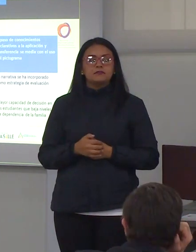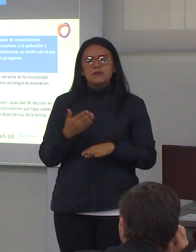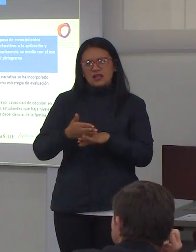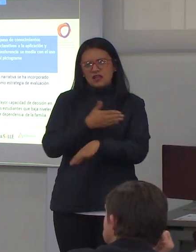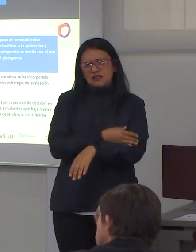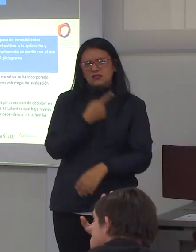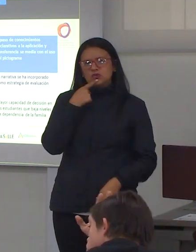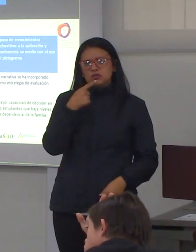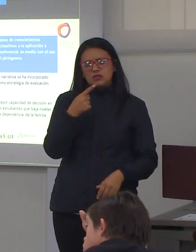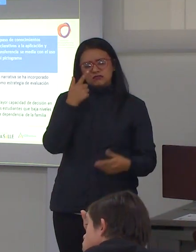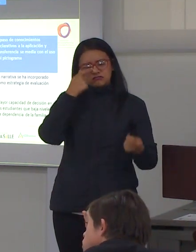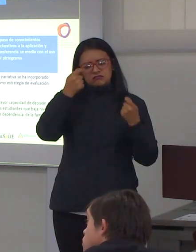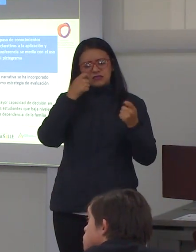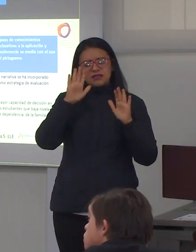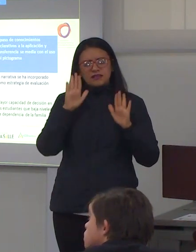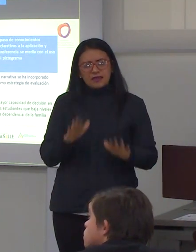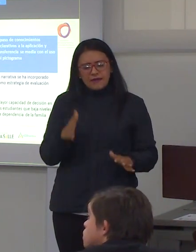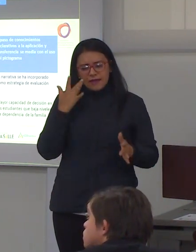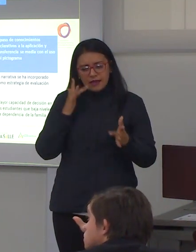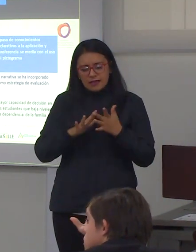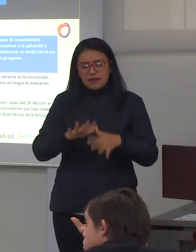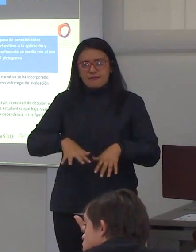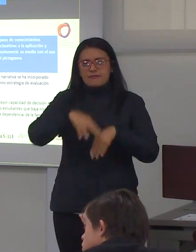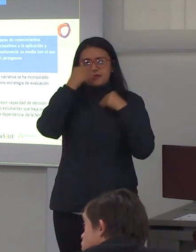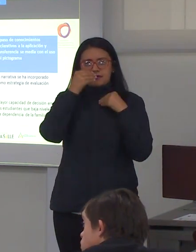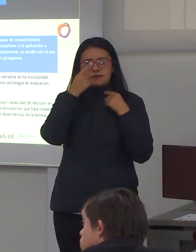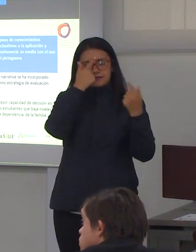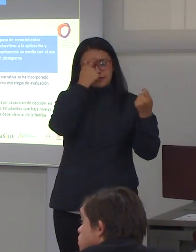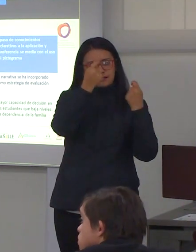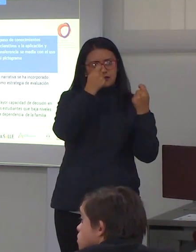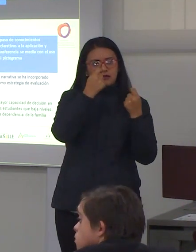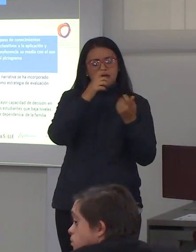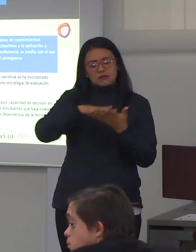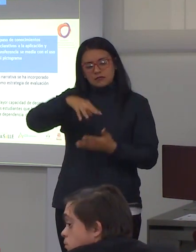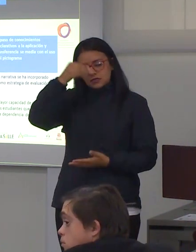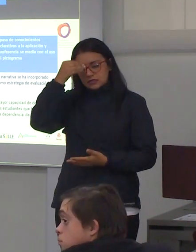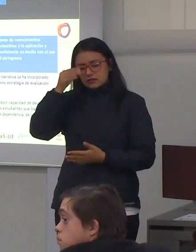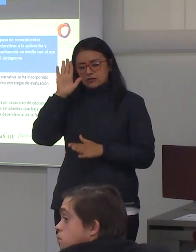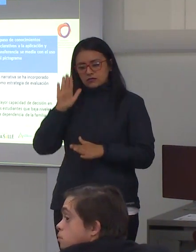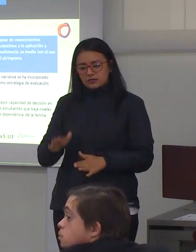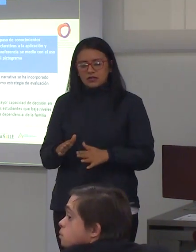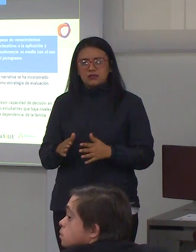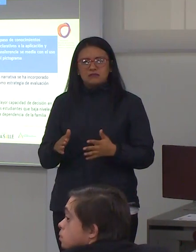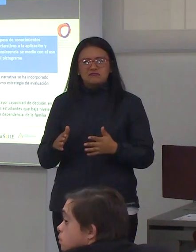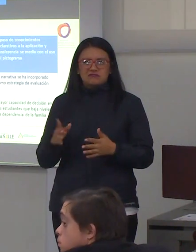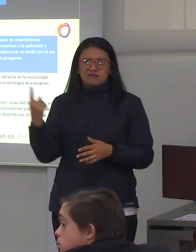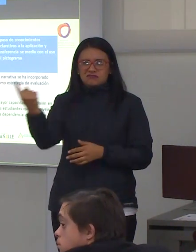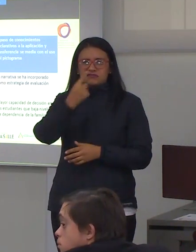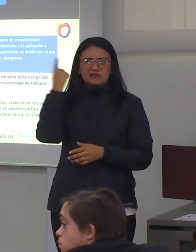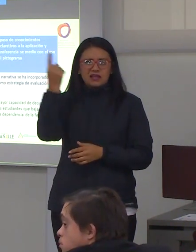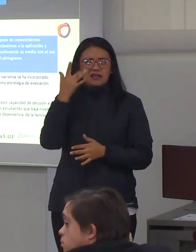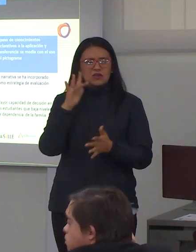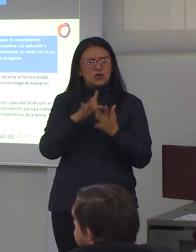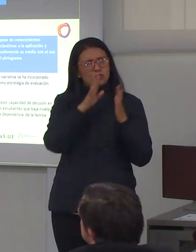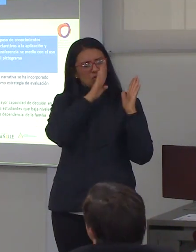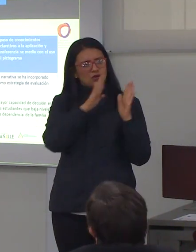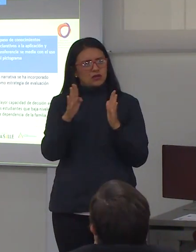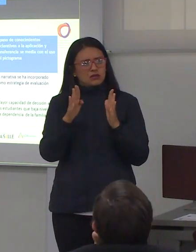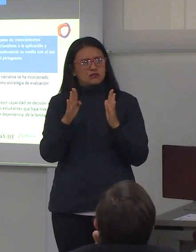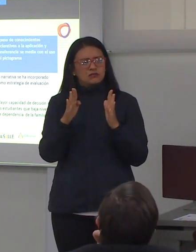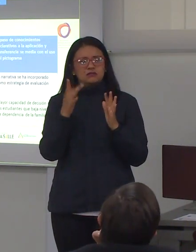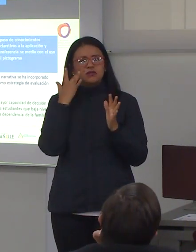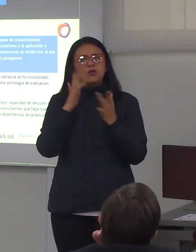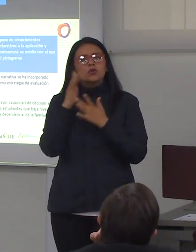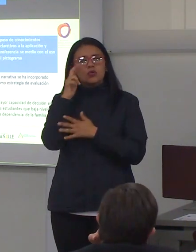una estrategia que debe ser aprendida la estrategia de aprendizaje en este caso normalmente genera un esquema en